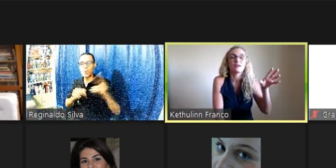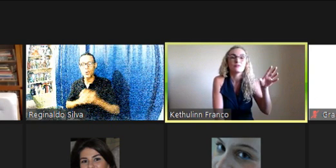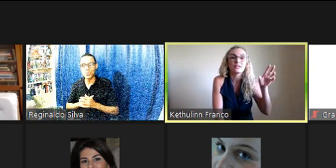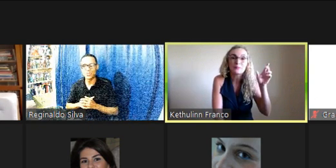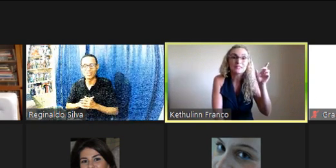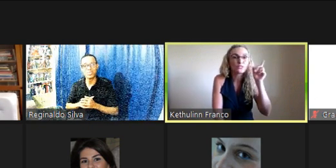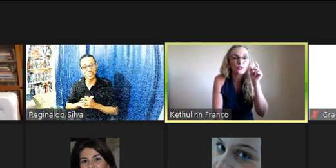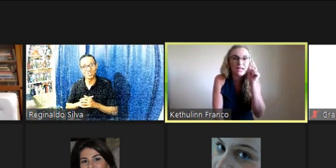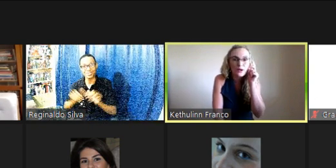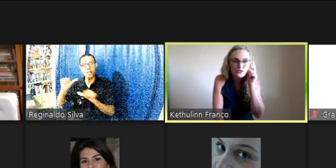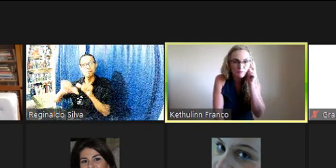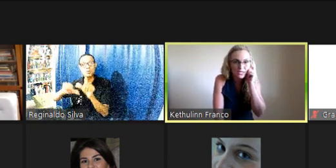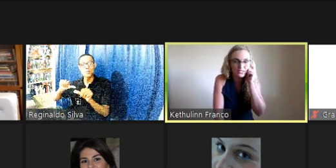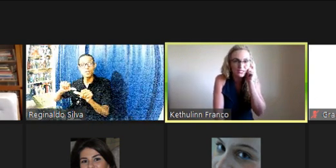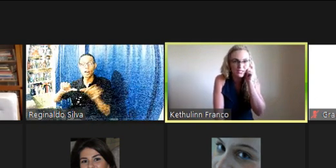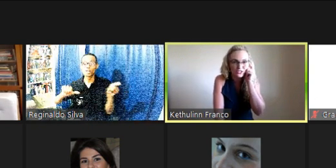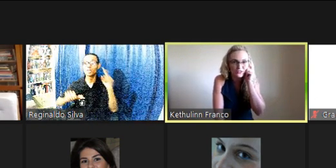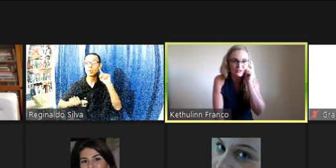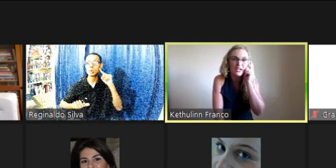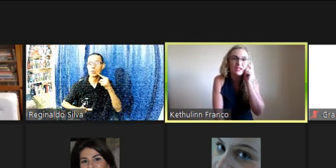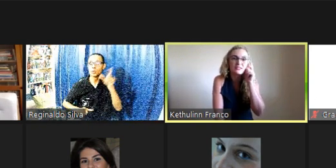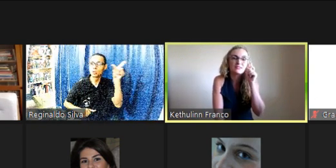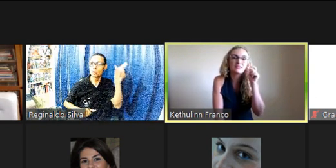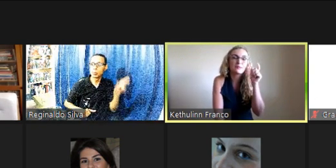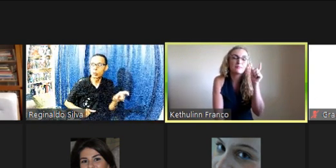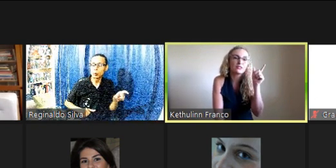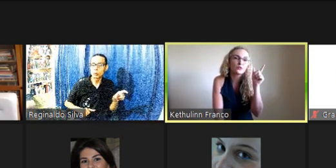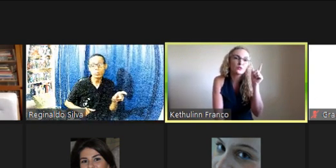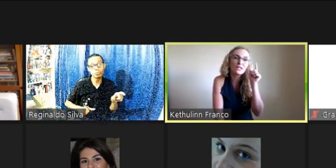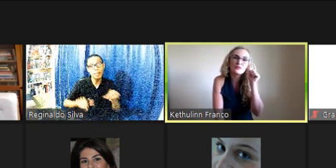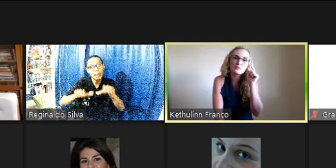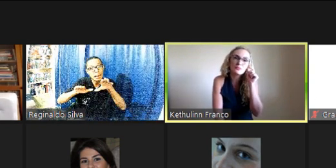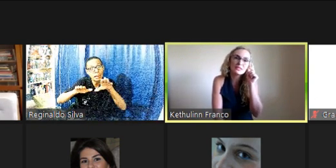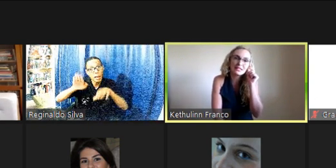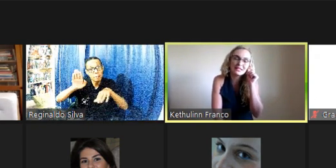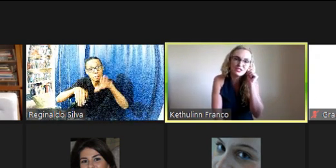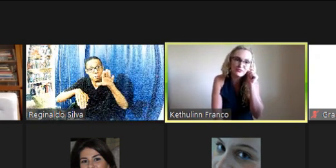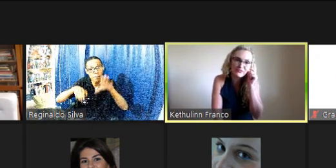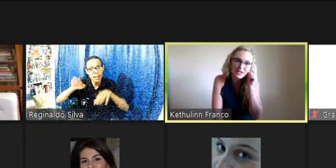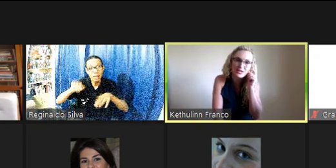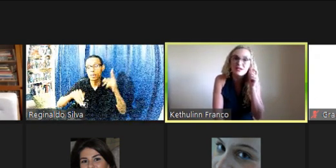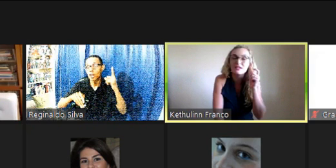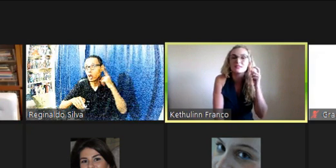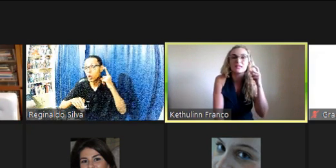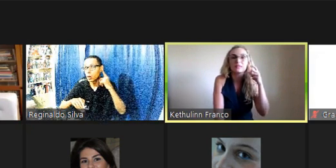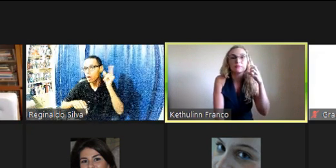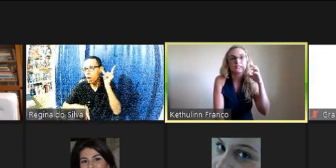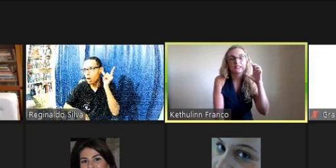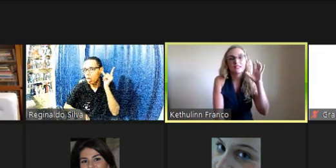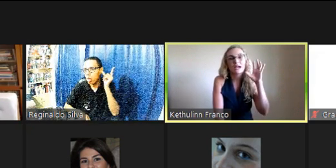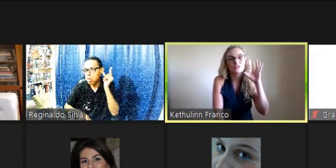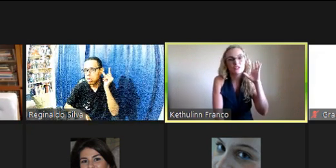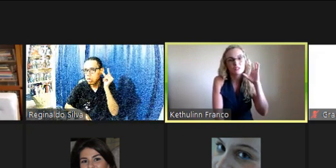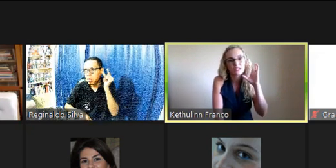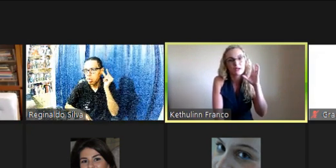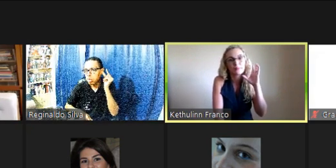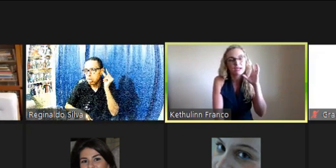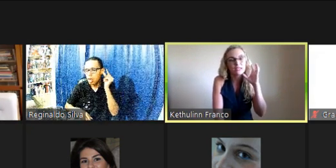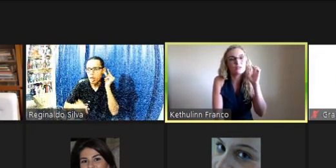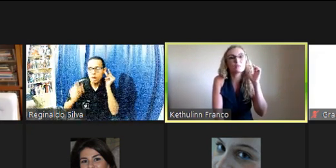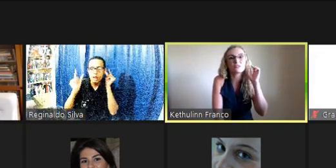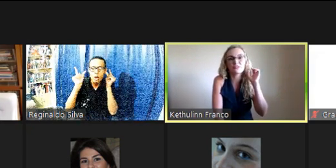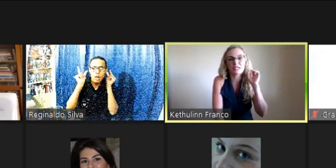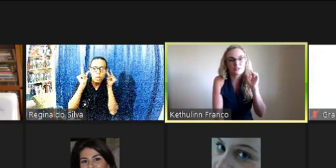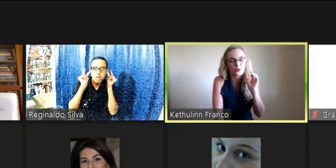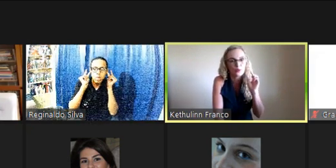vai depender do grau de perda que ela tiver, dependendo do grau de perda que ela tiver, se ela precisar utilizar um